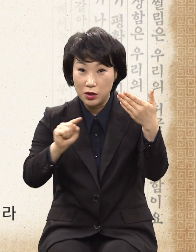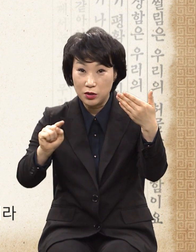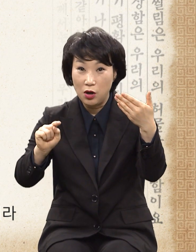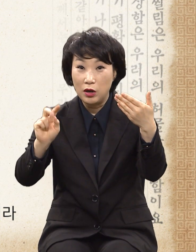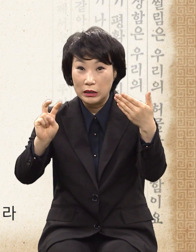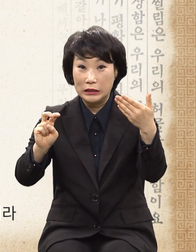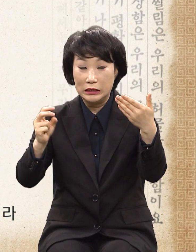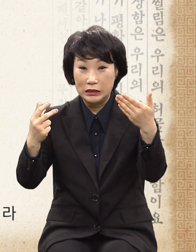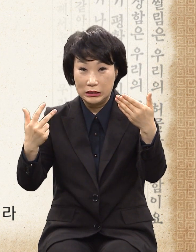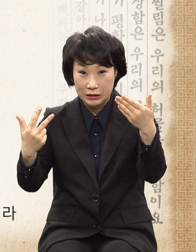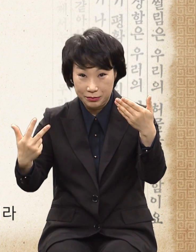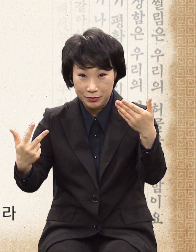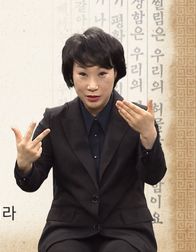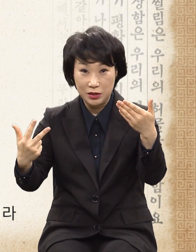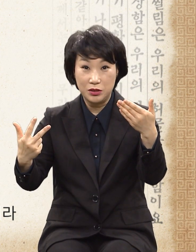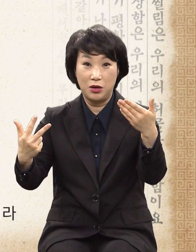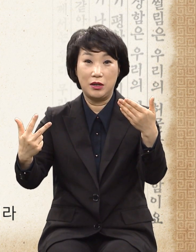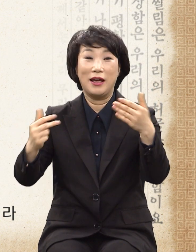16절에서